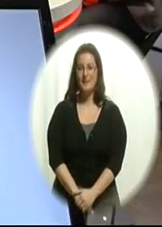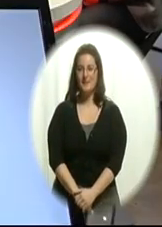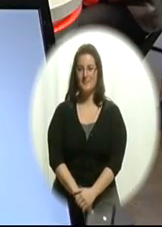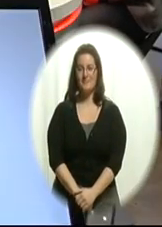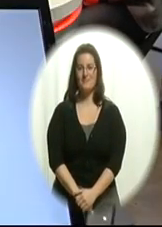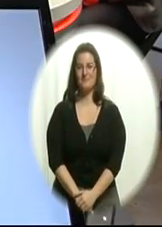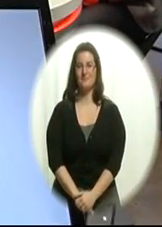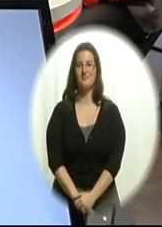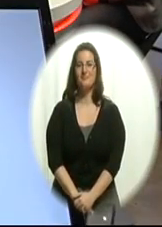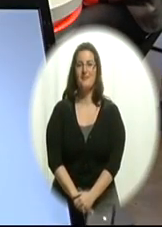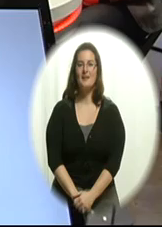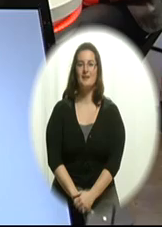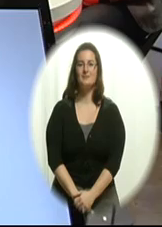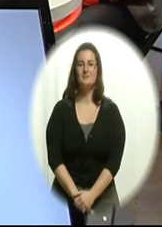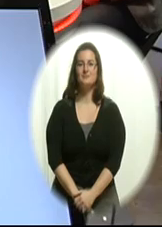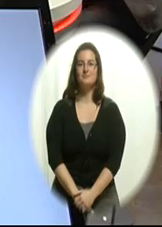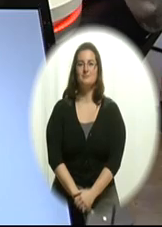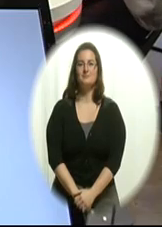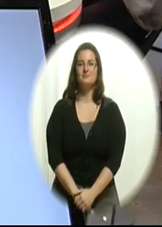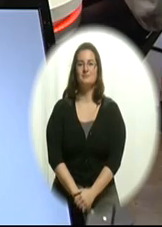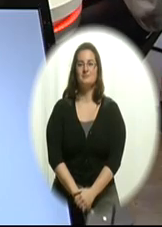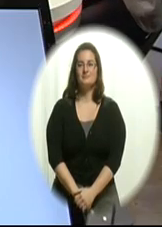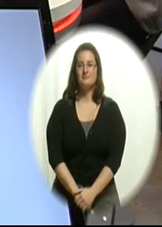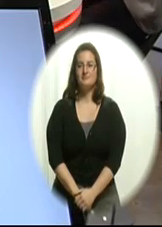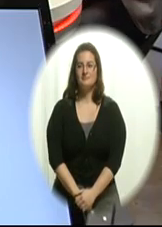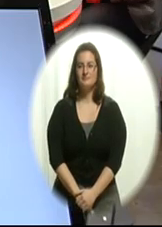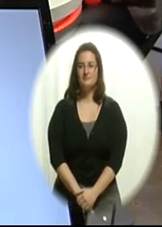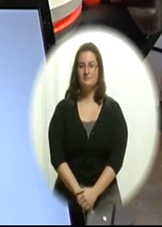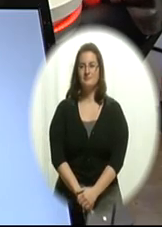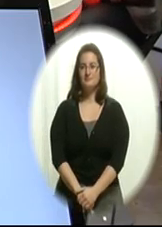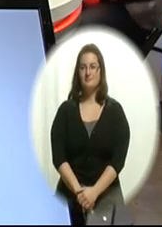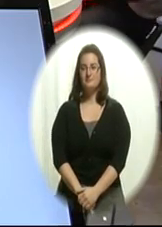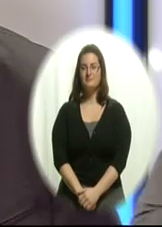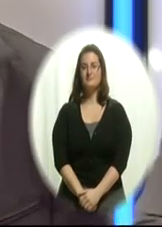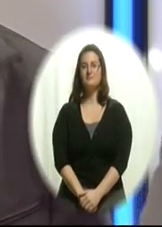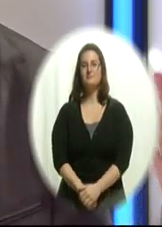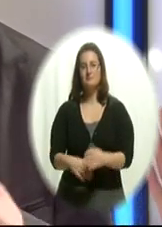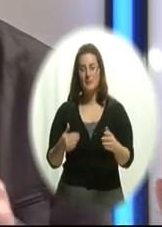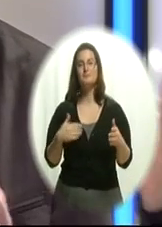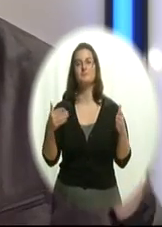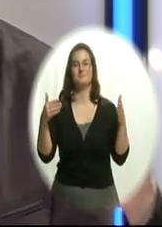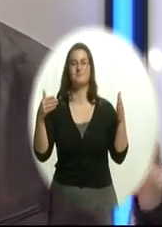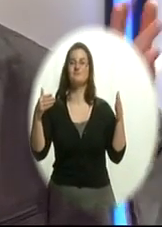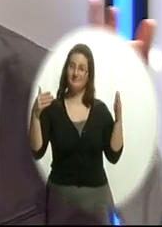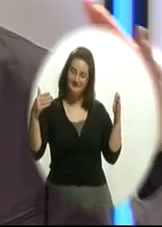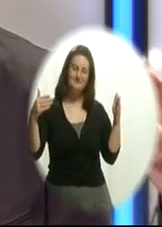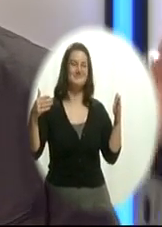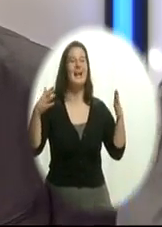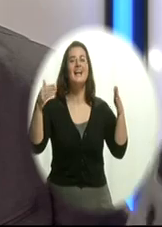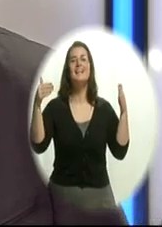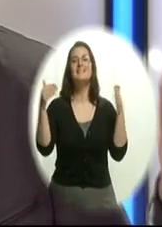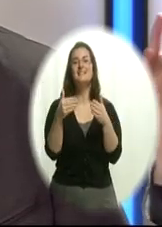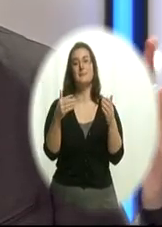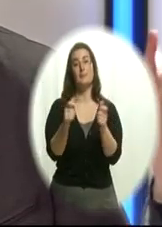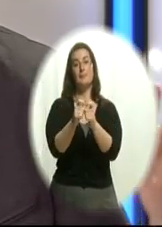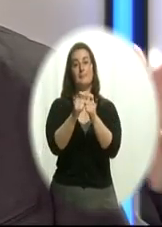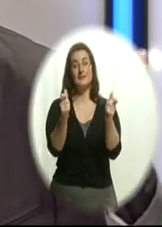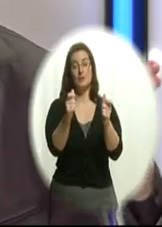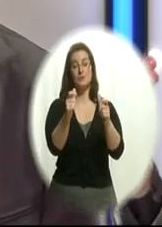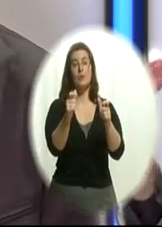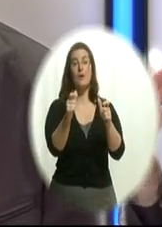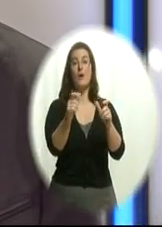ouvrir davantage la bouche. D'accord. Ok. Je reviens sur l'intérêt pour les employeurs, justement, de collaborer avec des personnes en situation